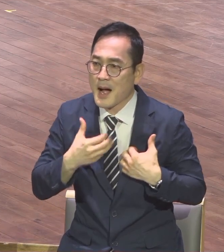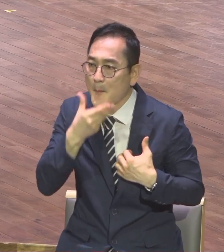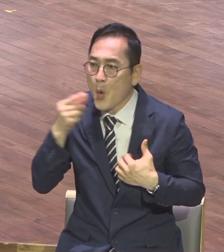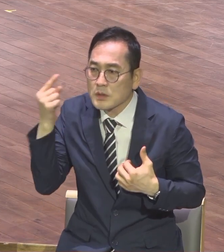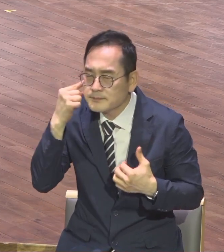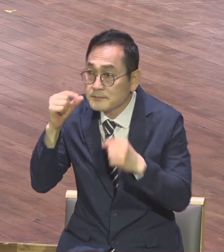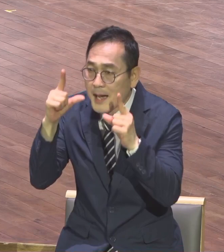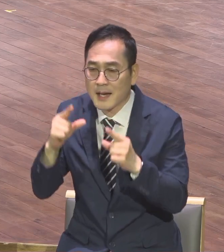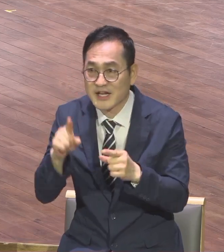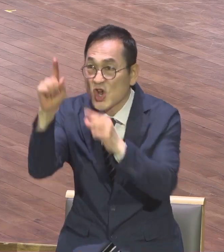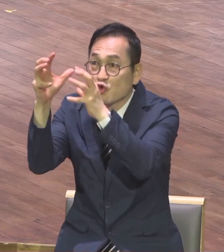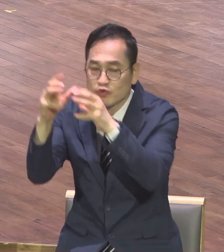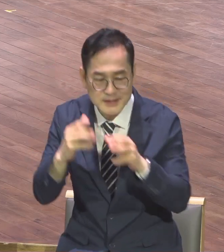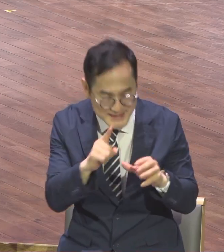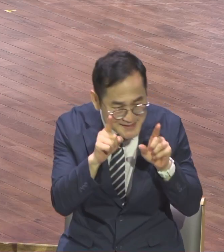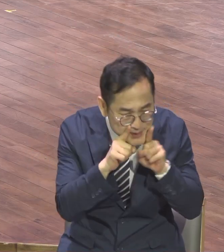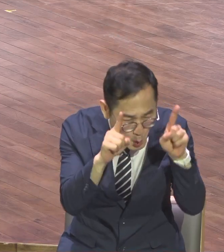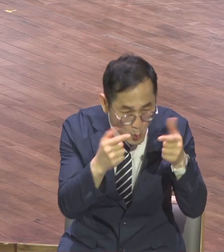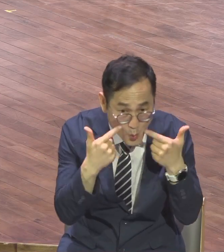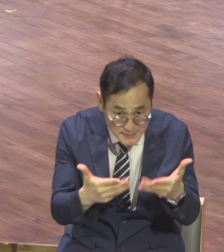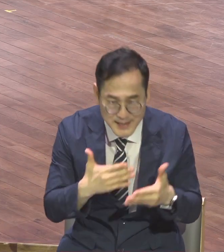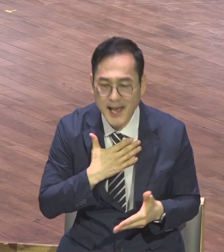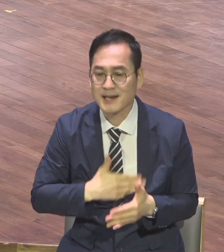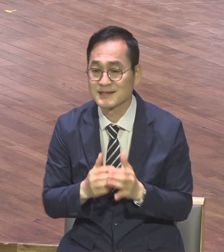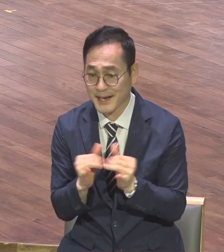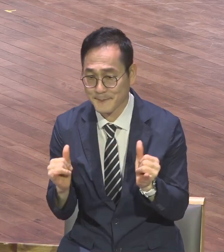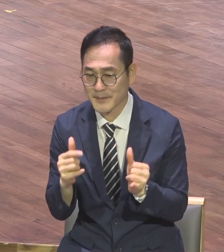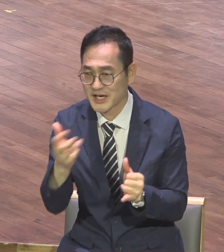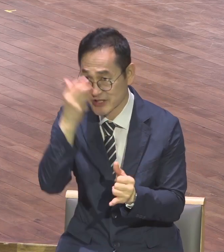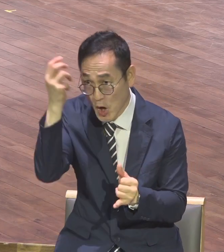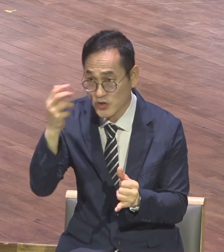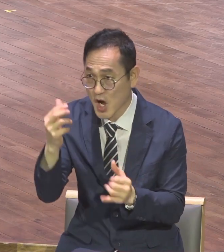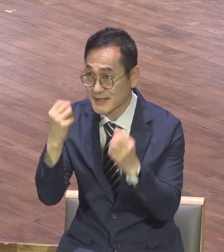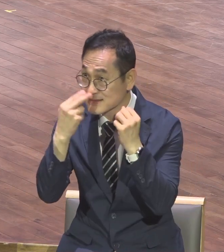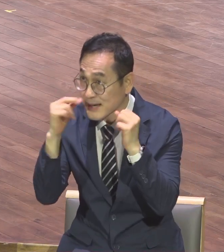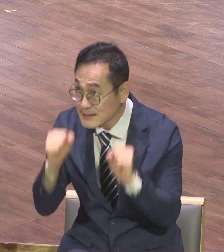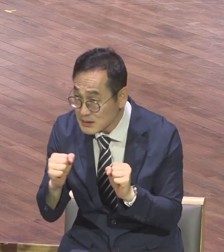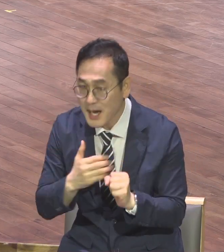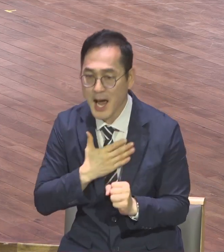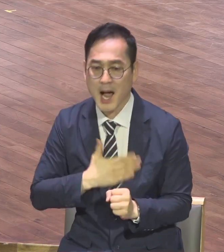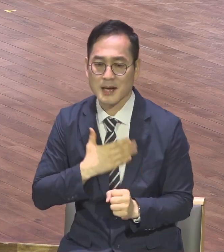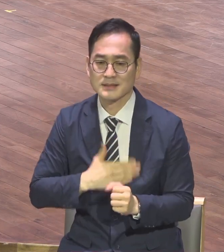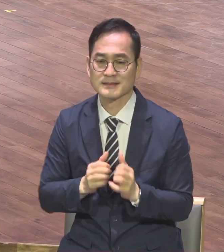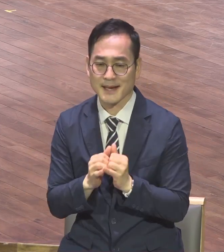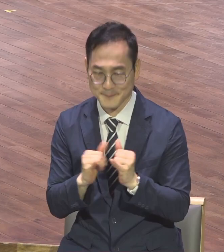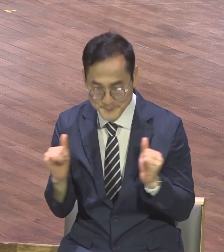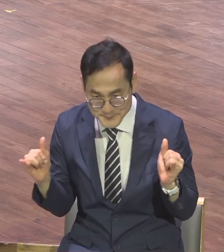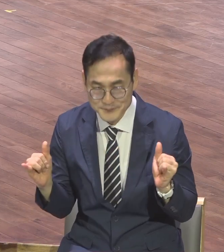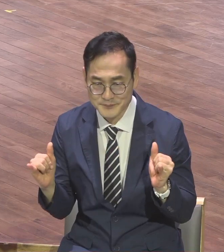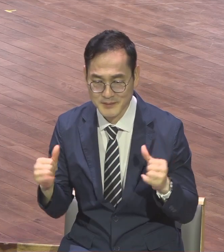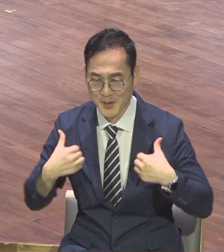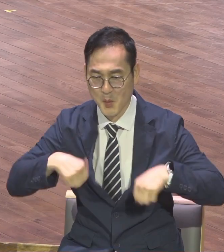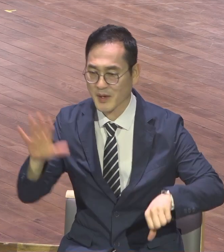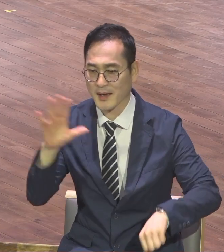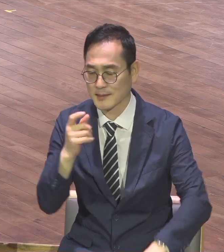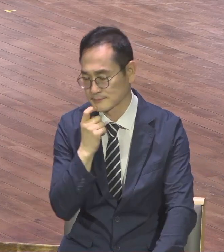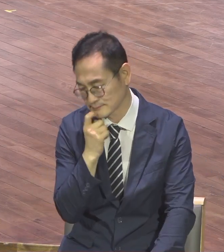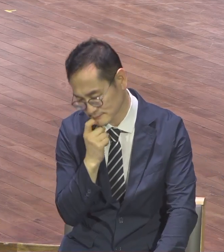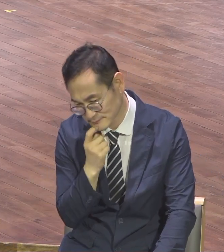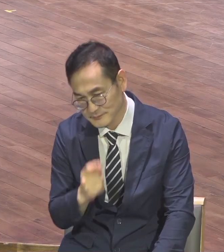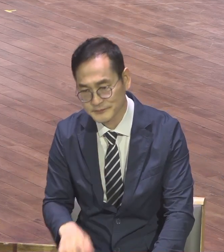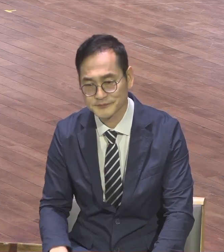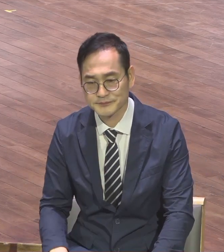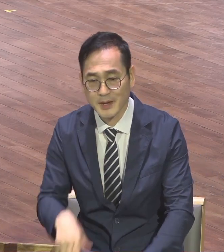지옥을 아는 자, 정말 성령을 체험한 사람, 하나님의 영으로 함께하는 걸 체험한 사람은 그렇습니다. 이